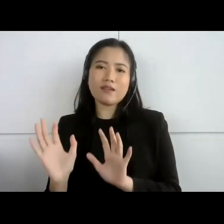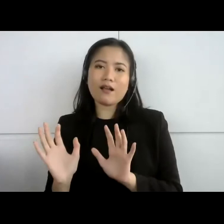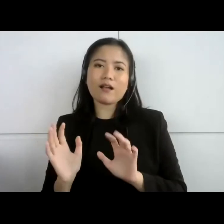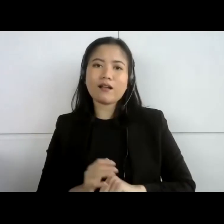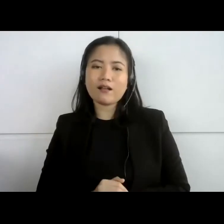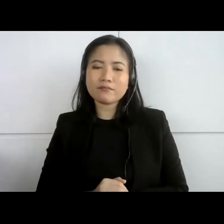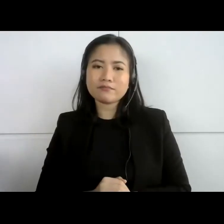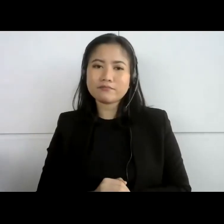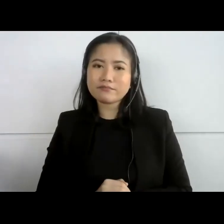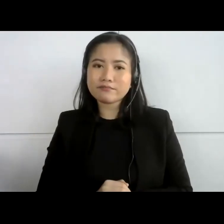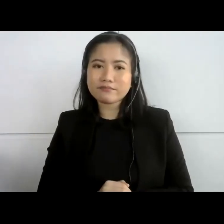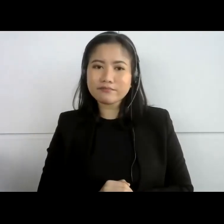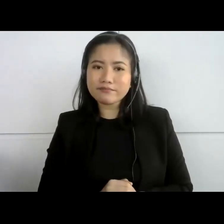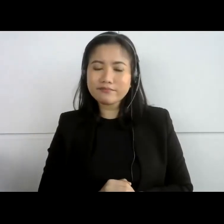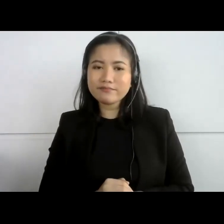Tapi